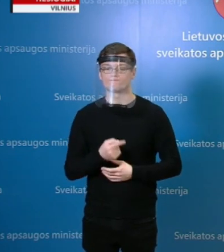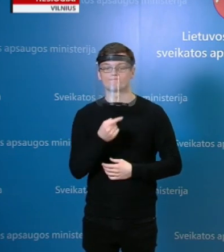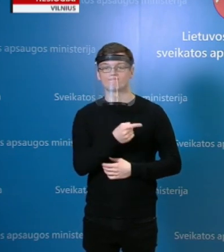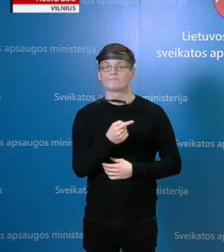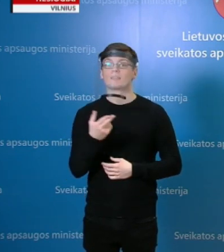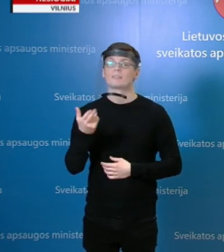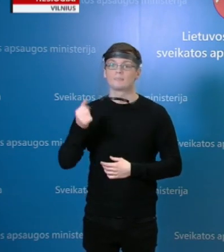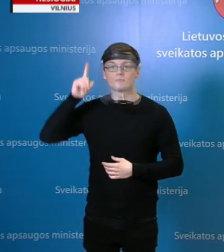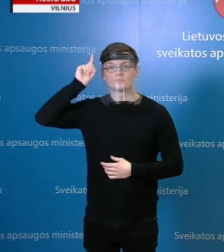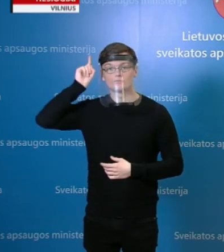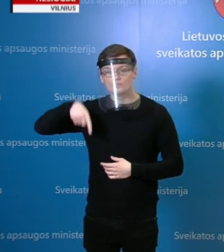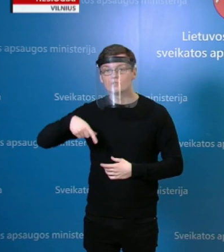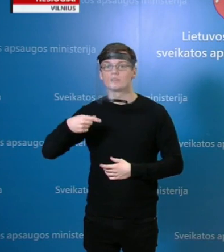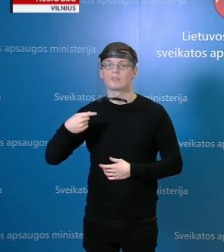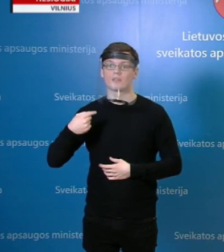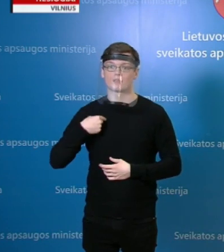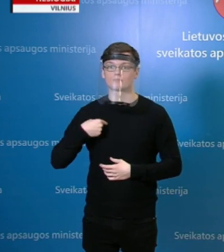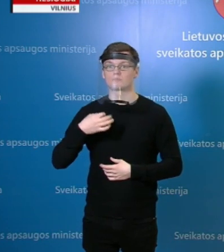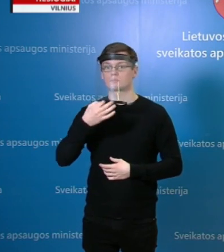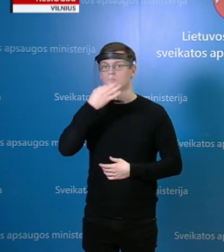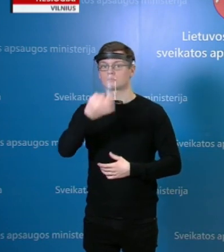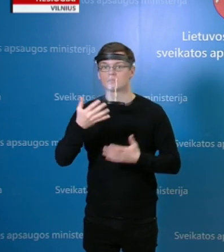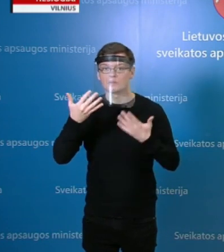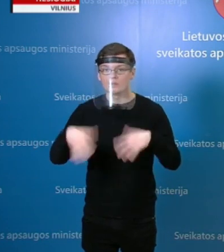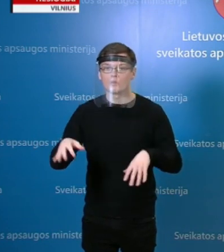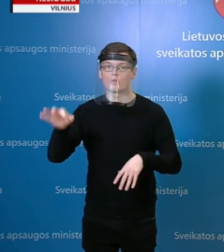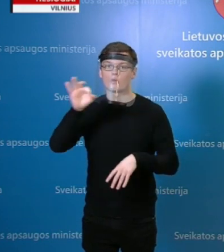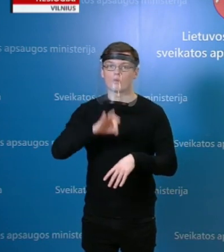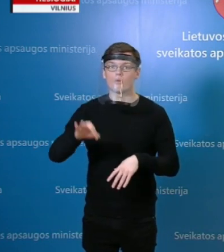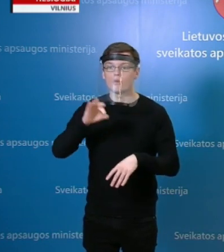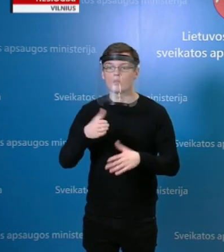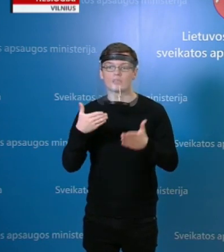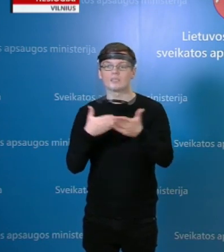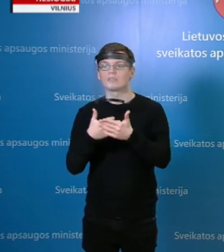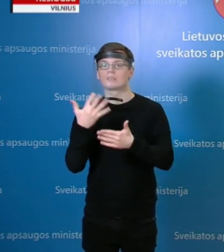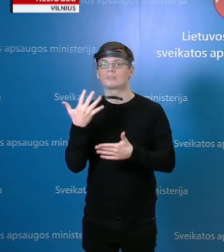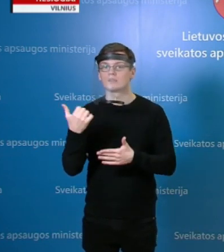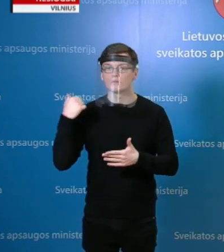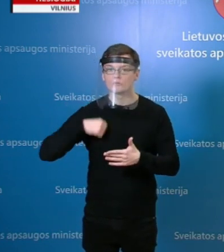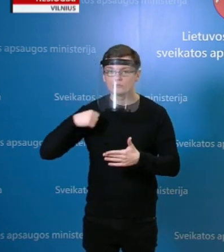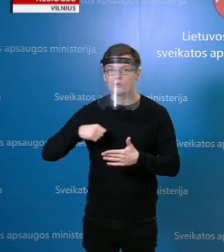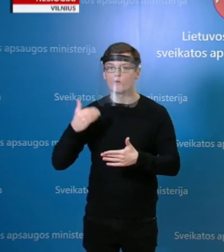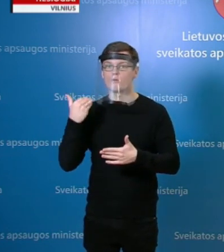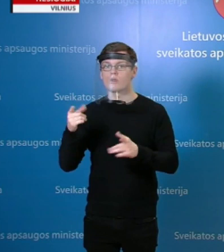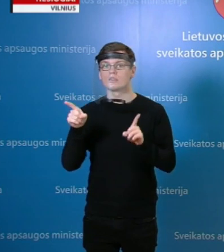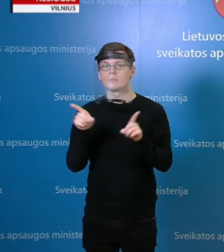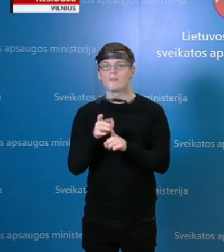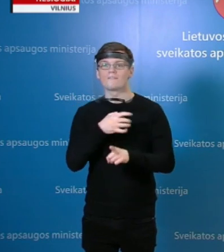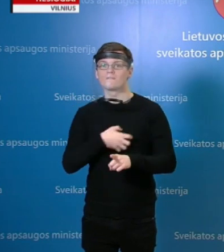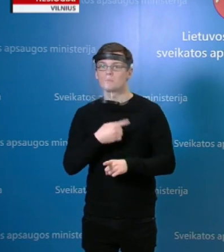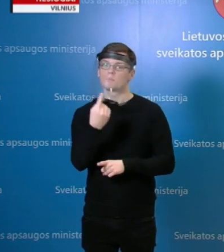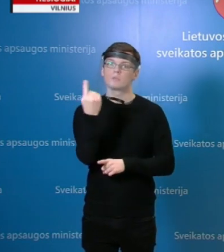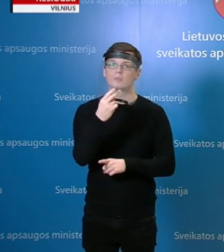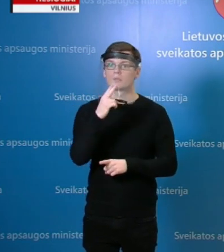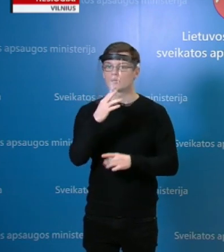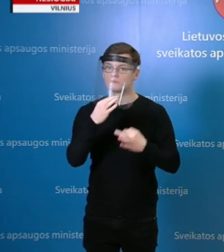neatsitiktinai paminėjau šiandien ir apie tas vadinamas kvotas, ir apie prioriteto tvarką, ir paraginau